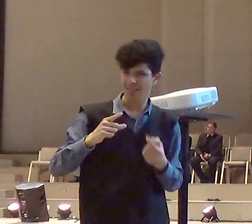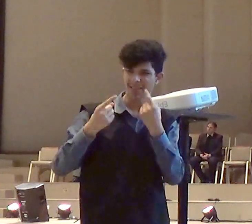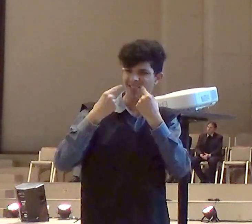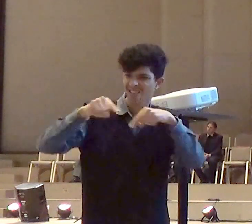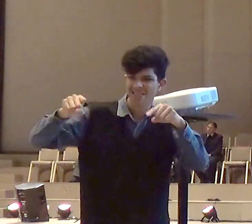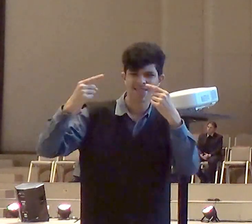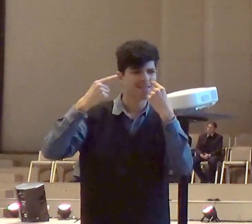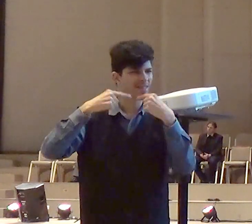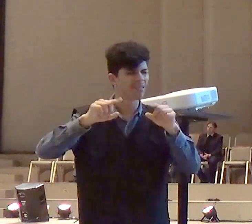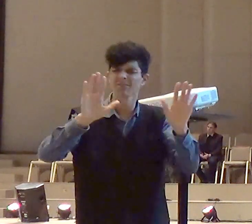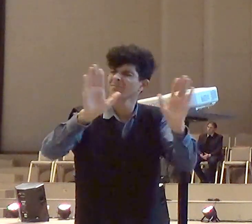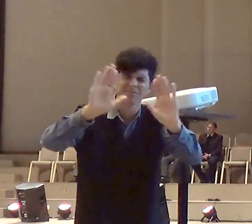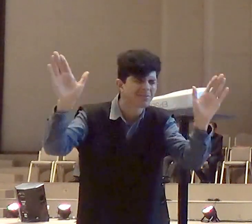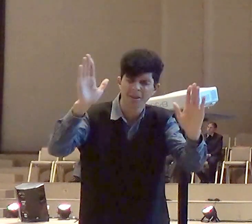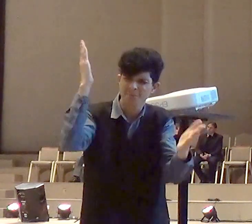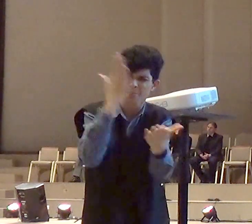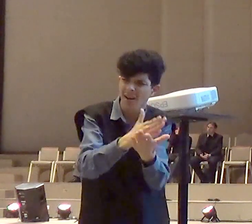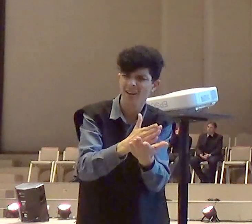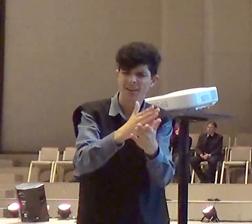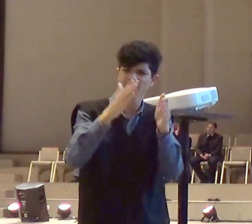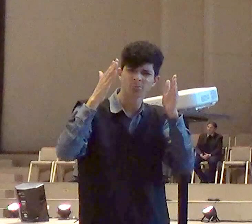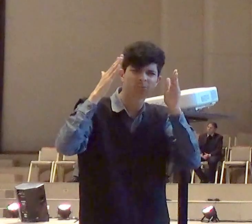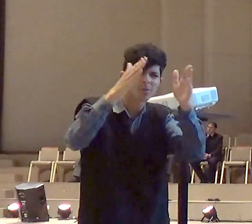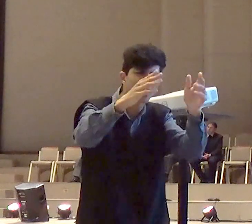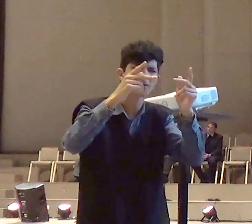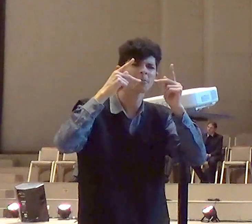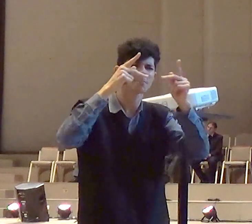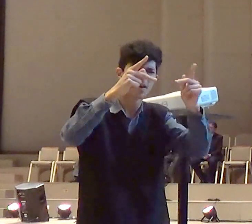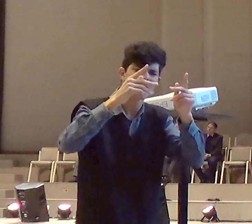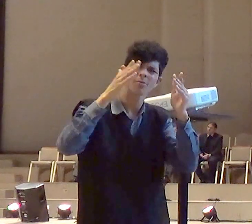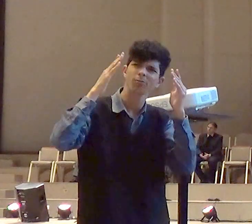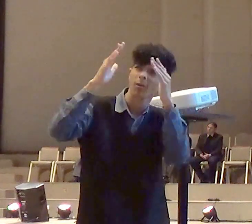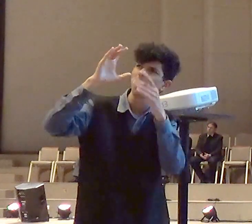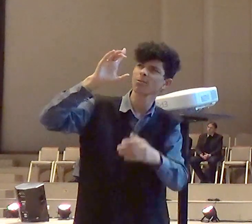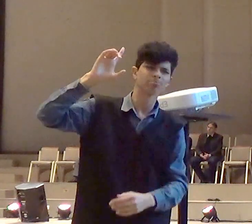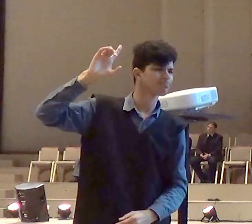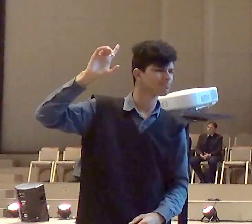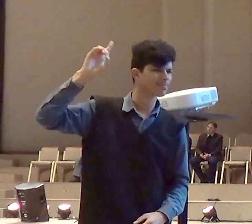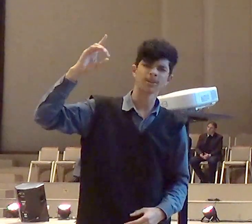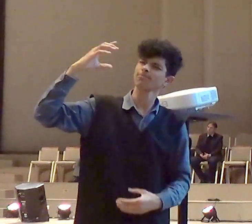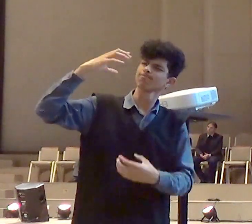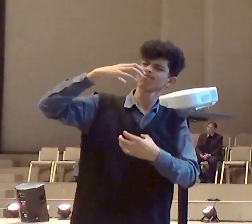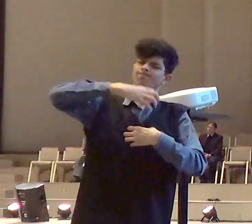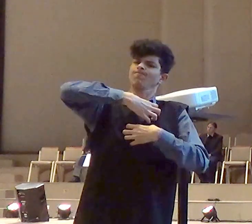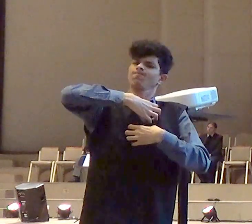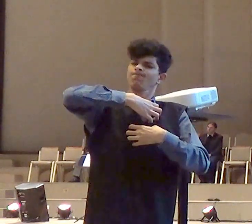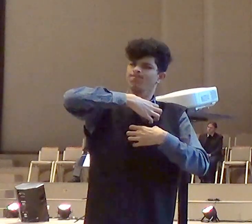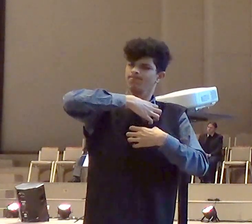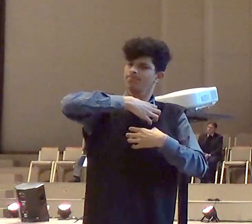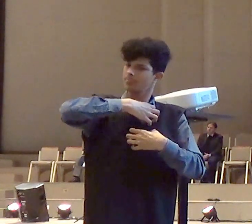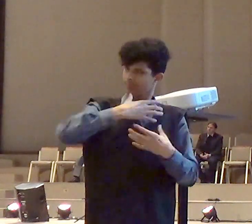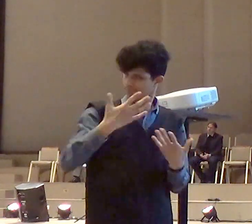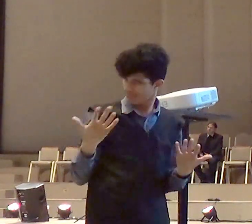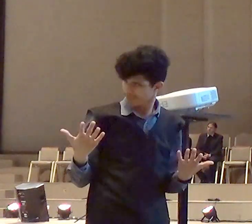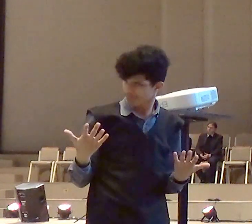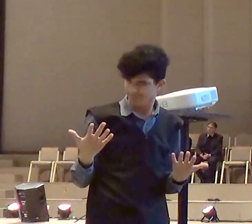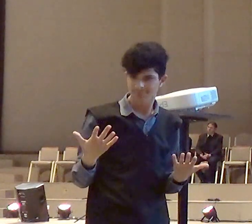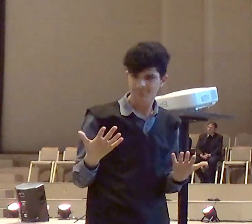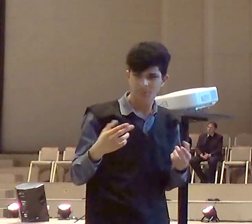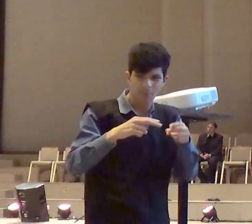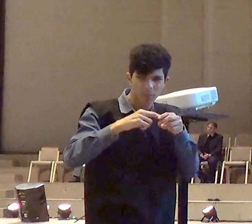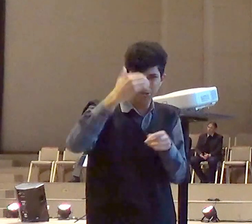consegue dizer nem o principal a presença de Deus a Palavra de Deus porque o coração